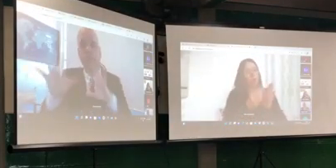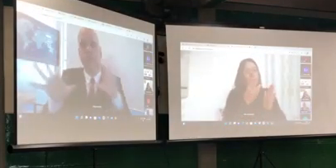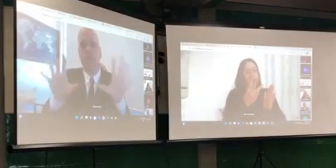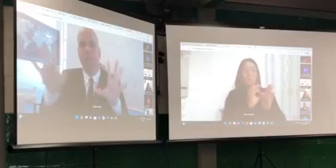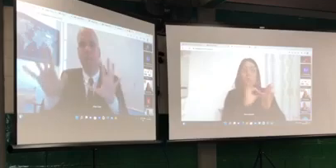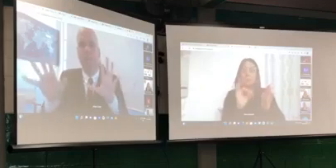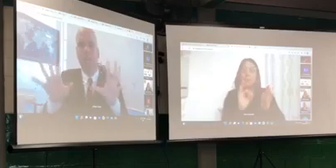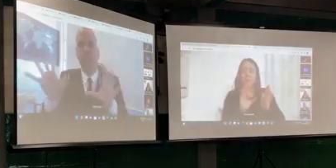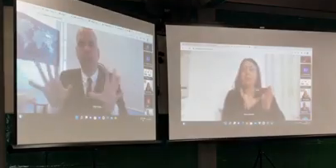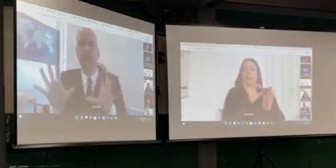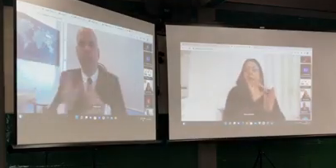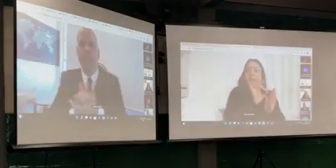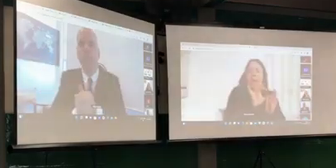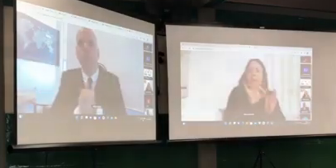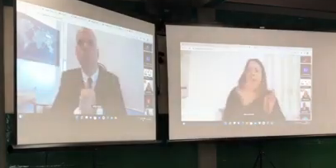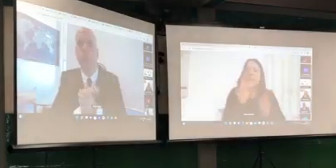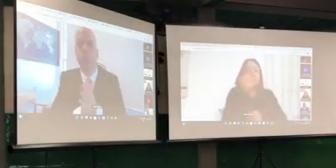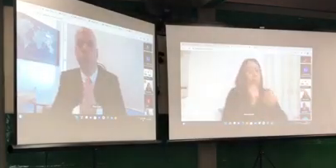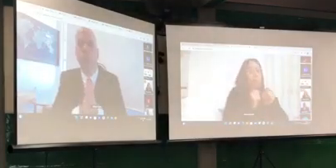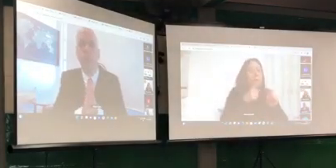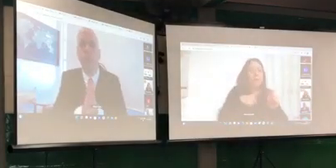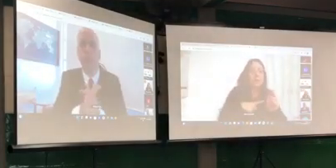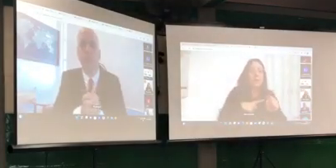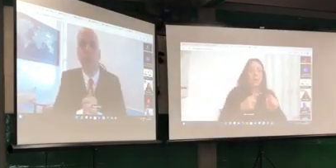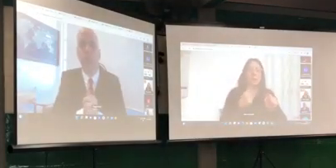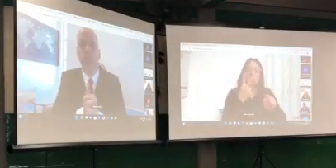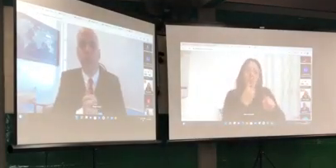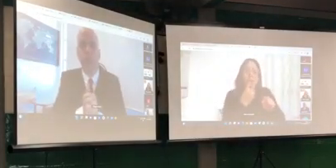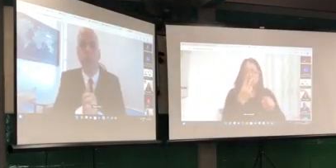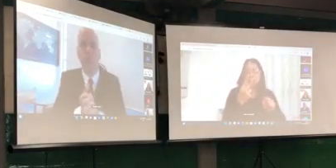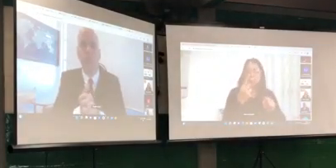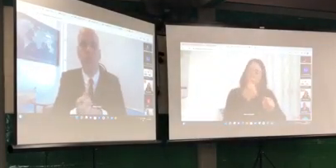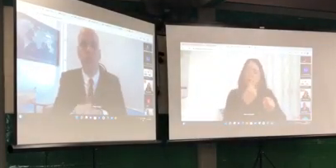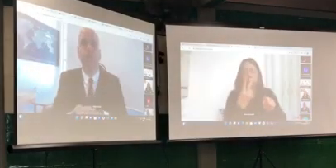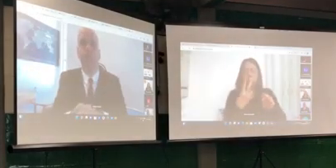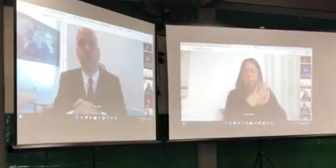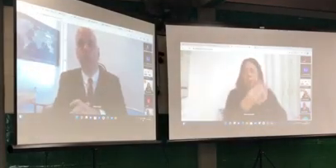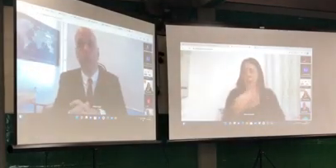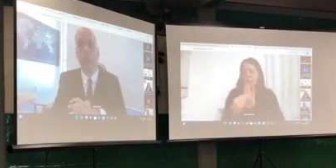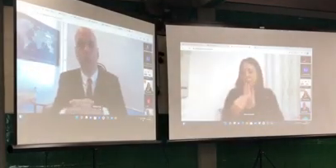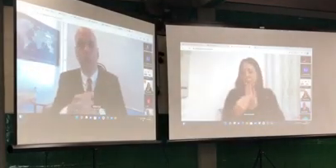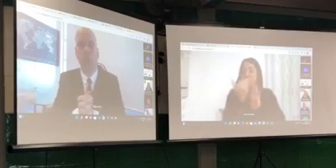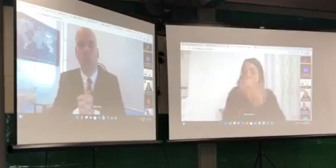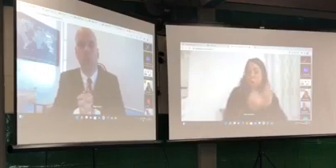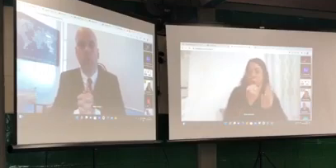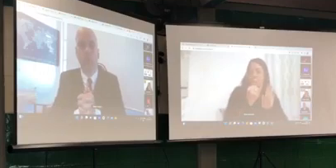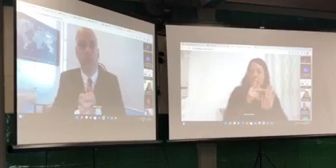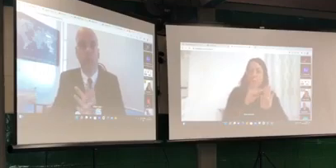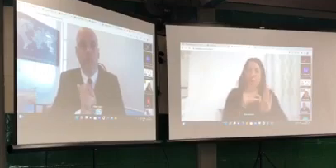que cada fábrica tem 1 ou 2 modelos, né, com esse desconto de 30%. Eles vão lá, escolhem qual é o melhor para